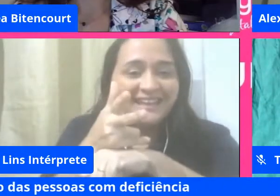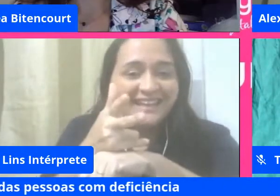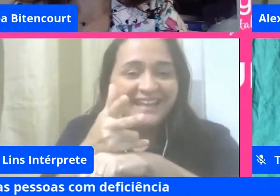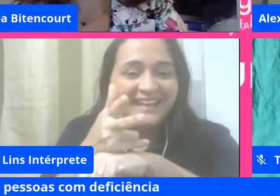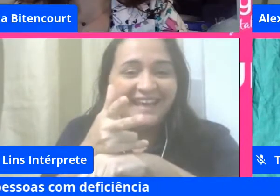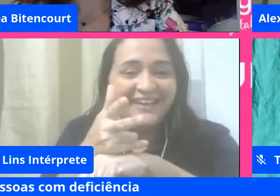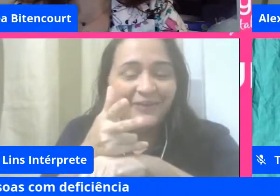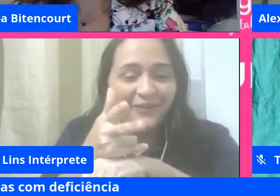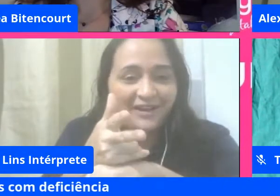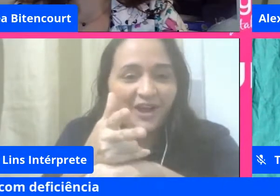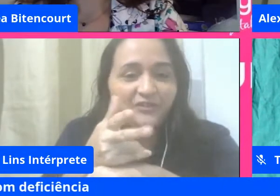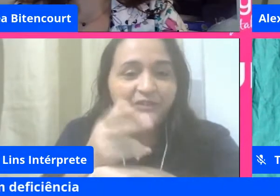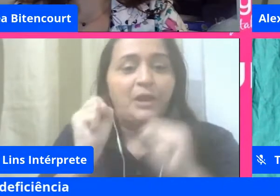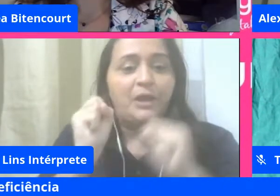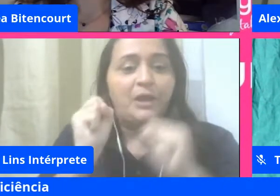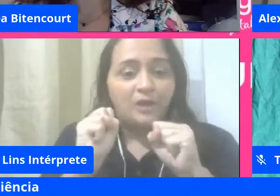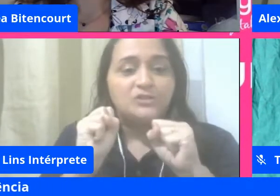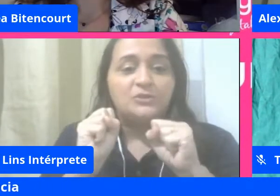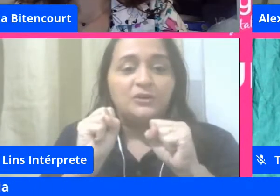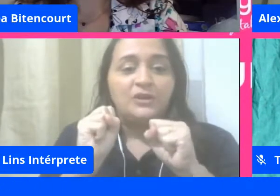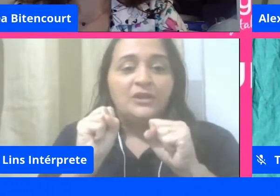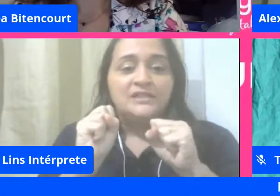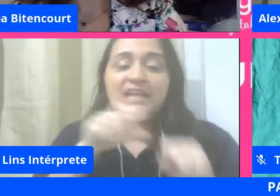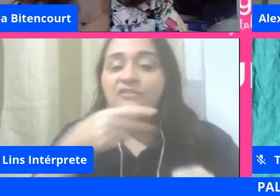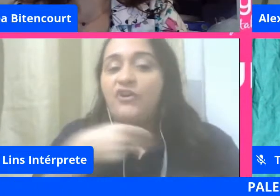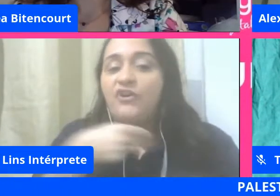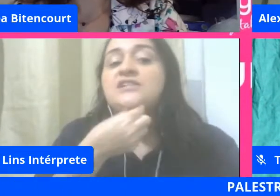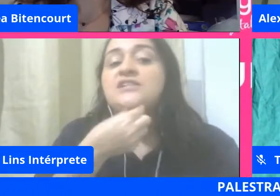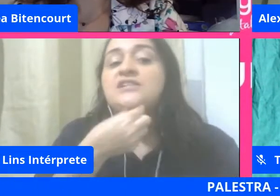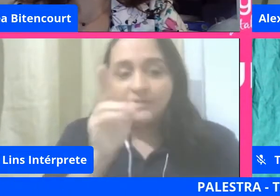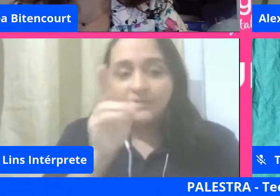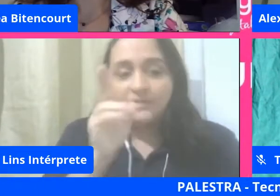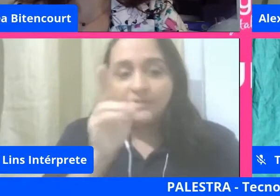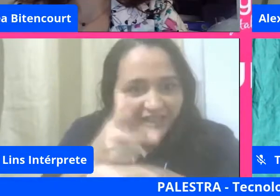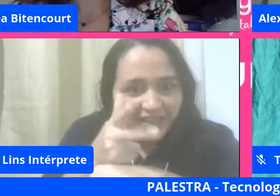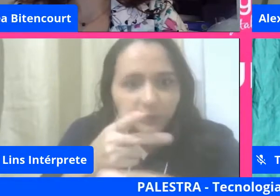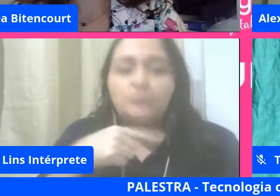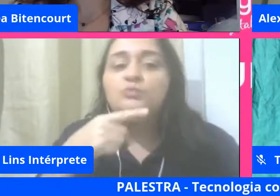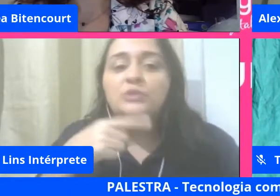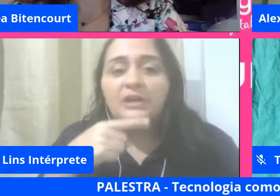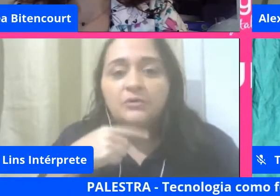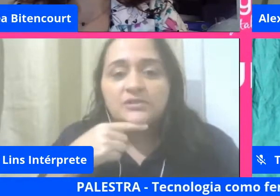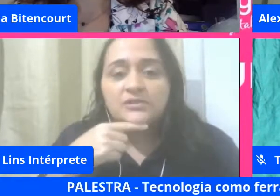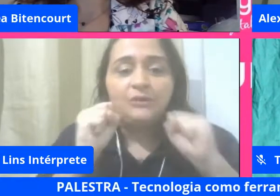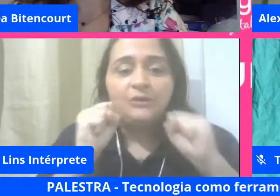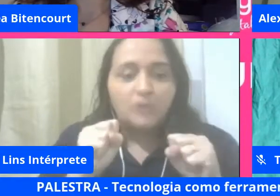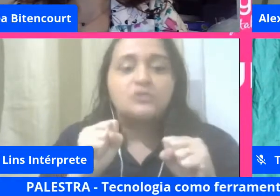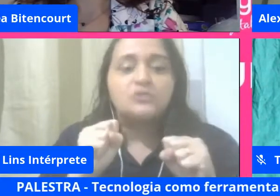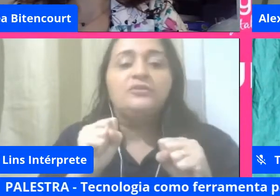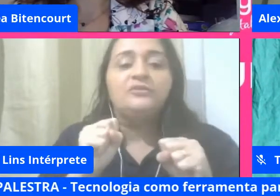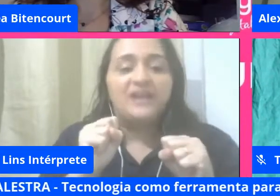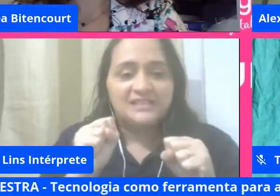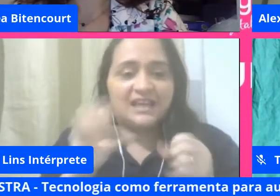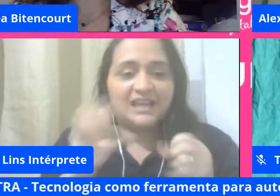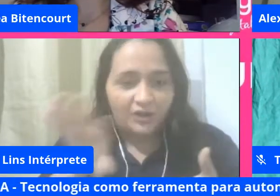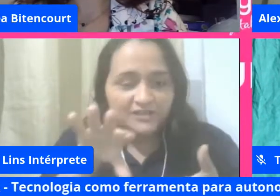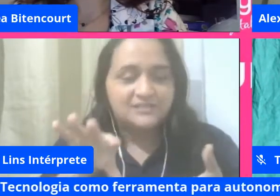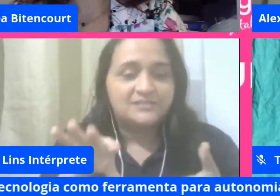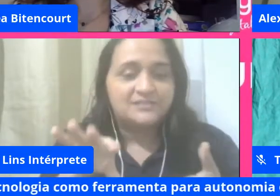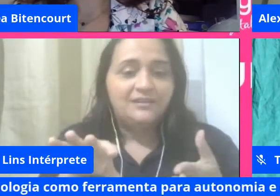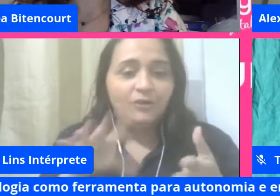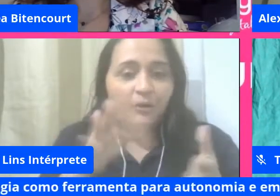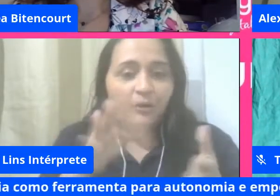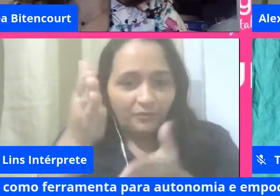colocar o vídeo. Eu posso, se a voz do vídeo não está conseguindo, eu posso fazer a voz,